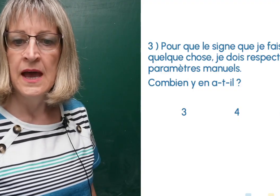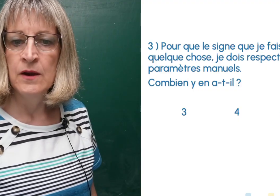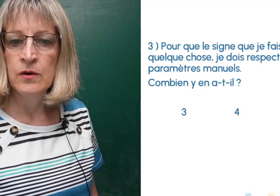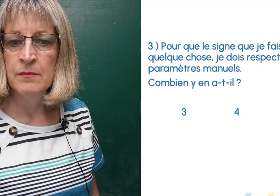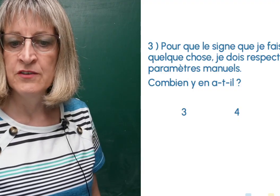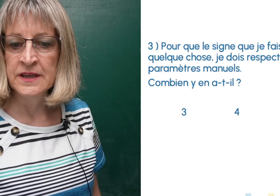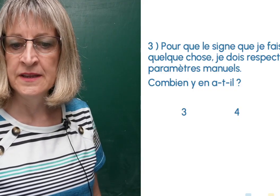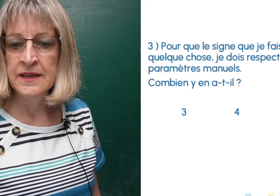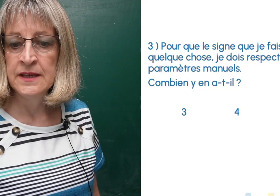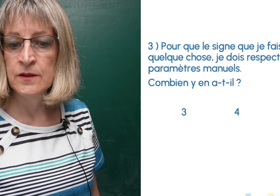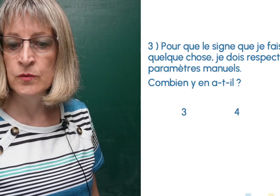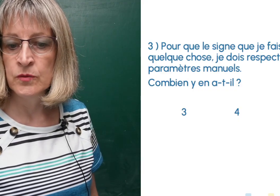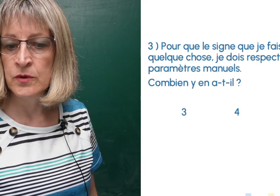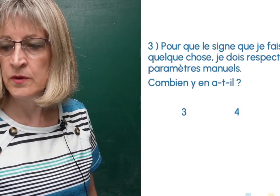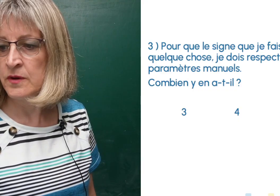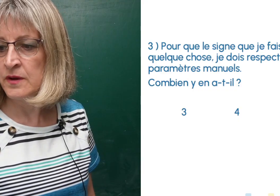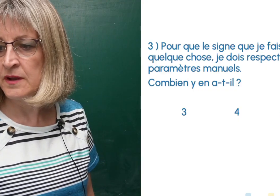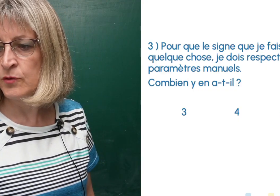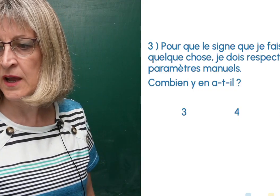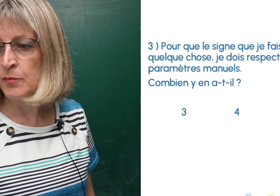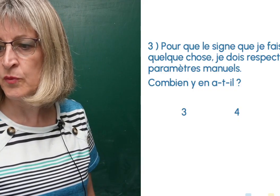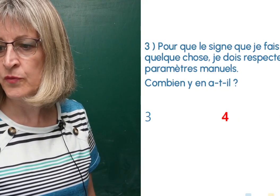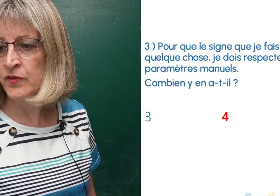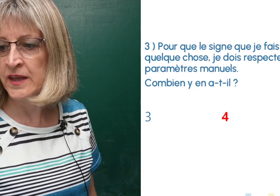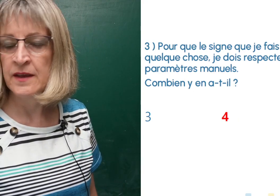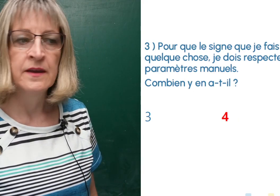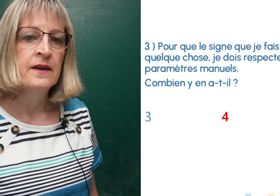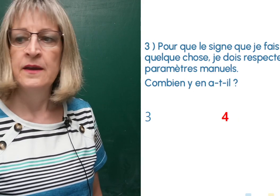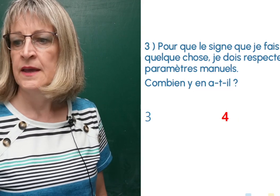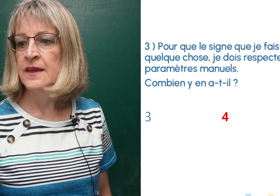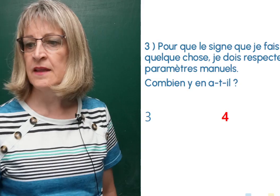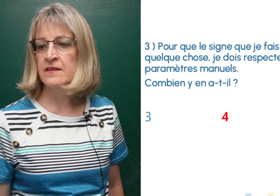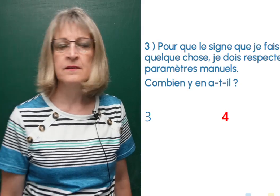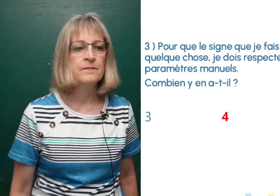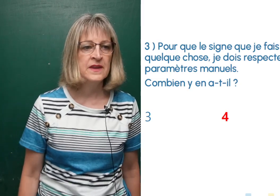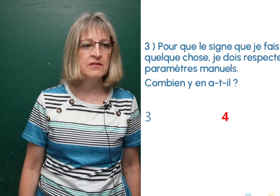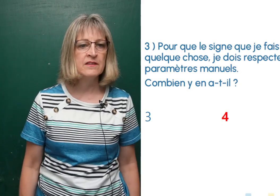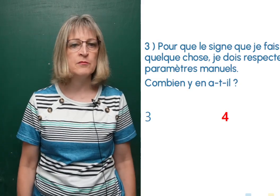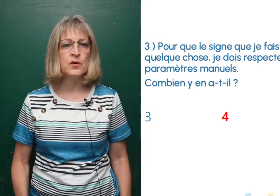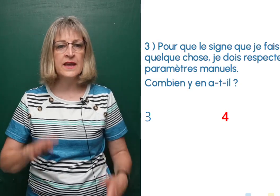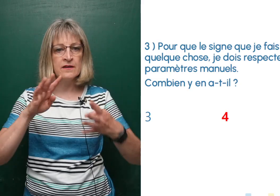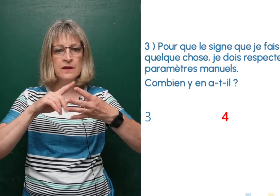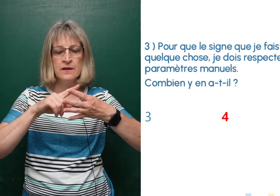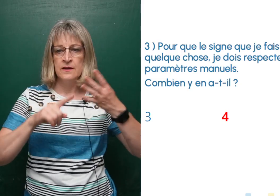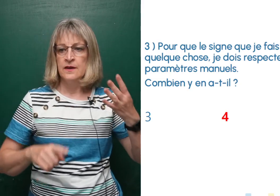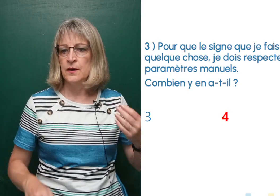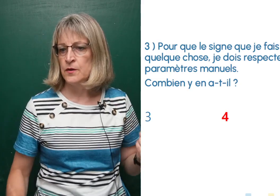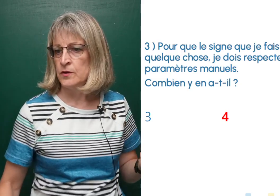Alors, majorité, donc, de la réponse, c'est 4. Effectivement, 4. Alors, je